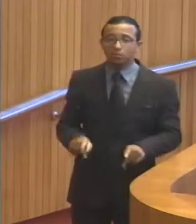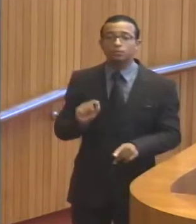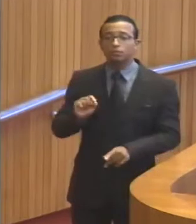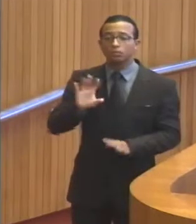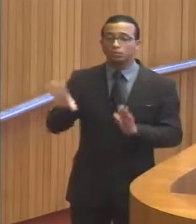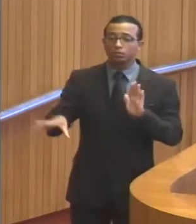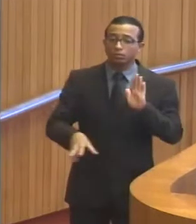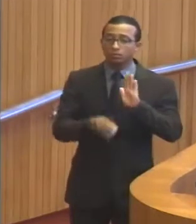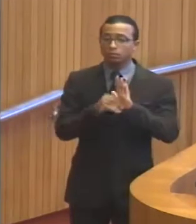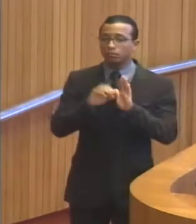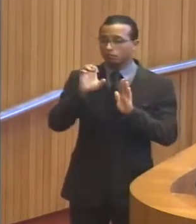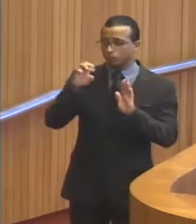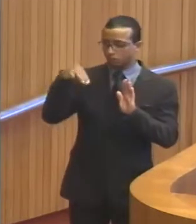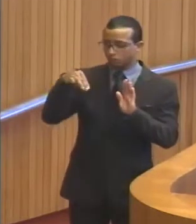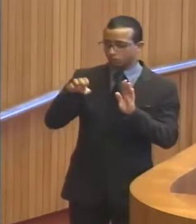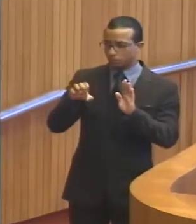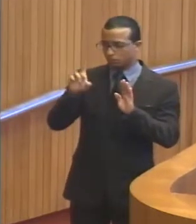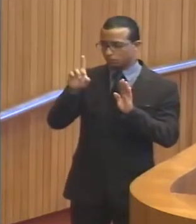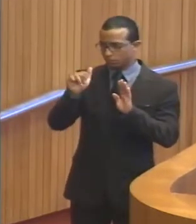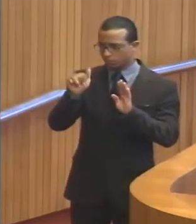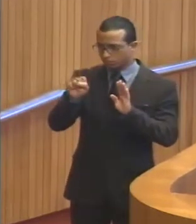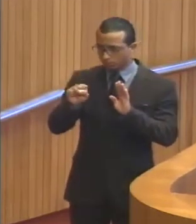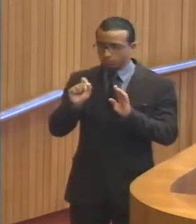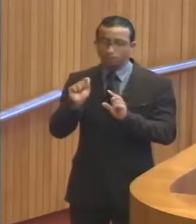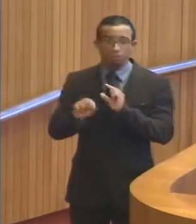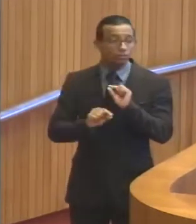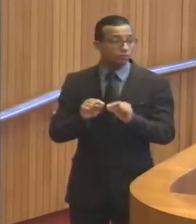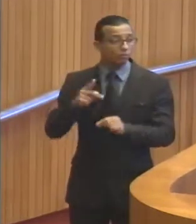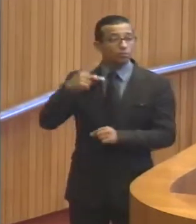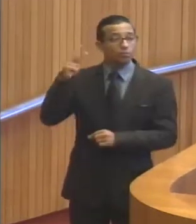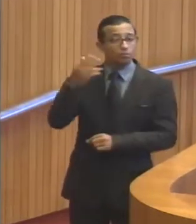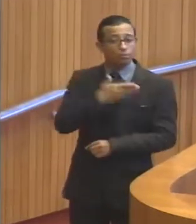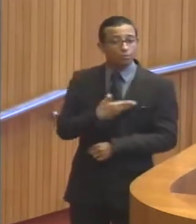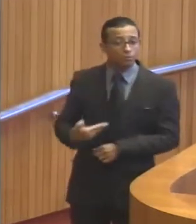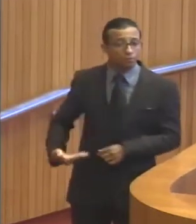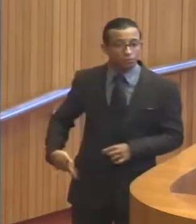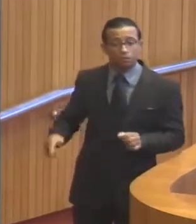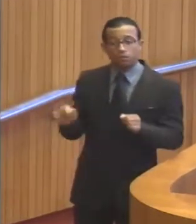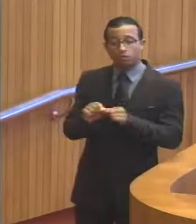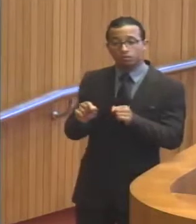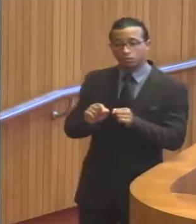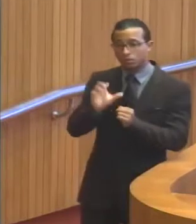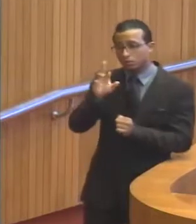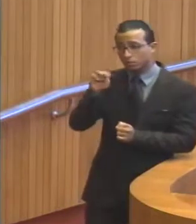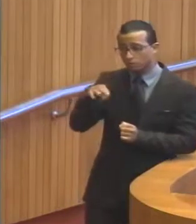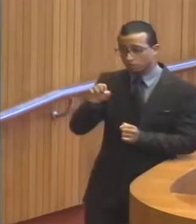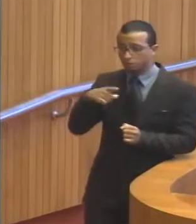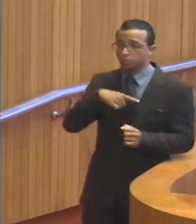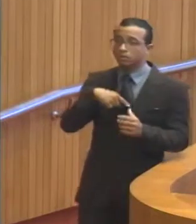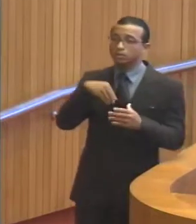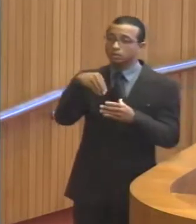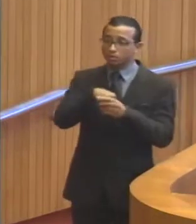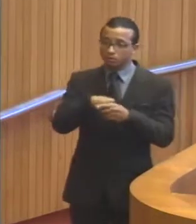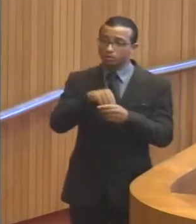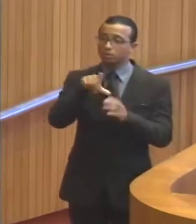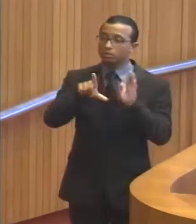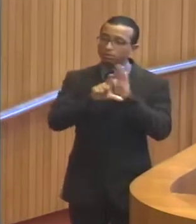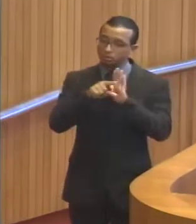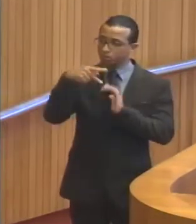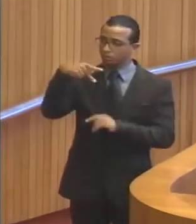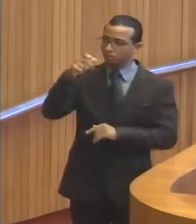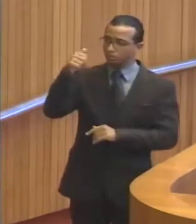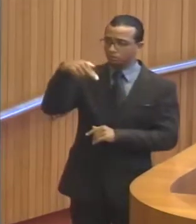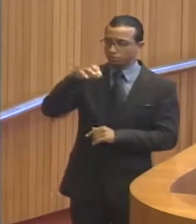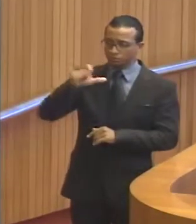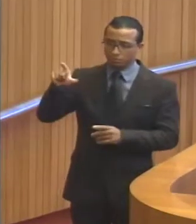às emendas. O governo está praticando crime previsto na lei penal substantiva, como